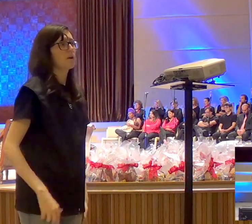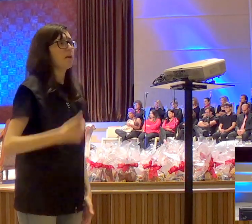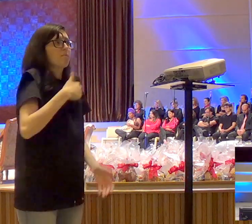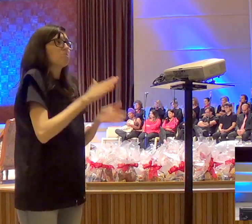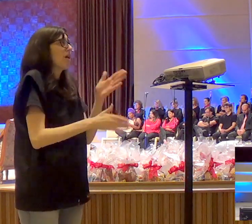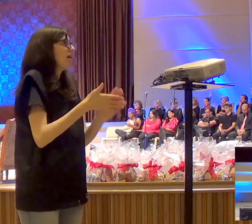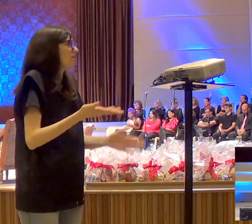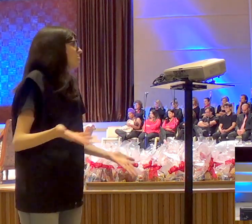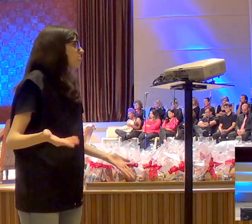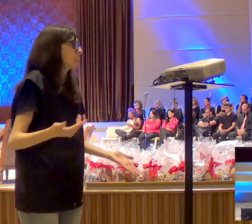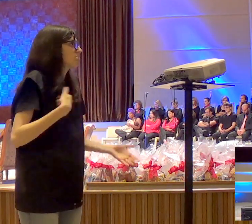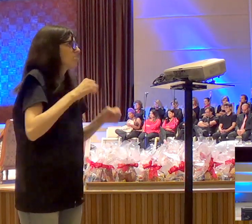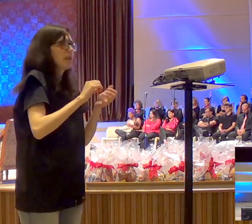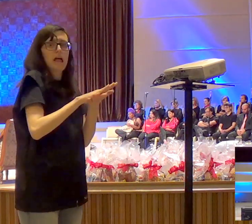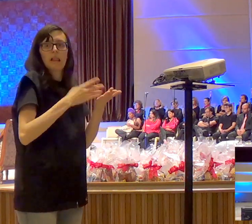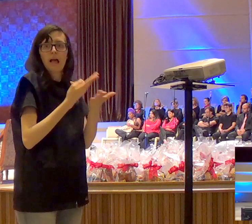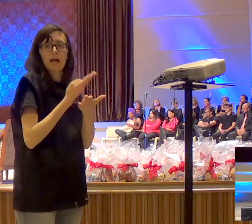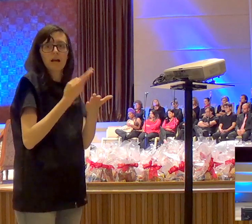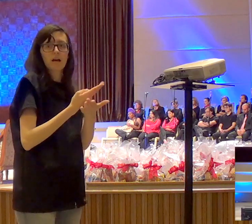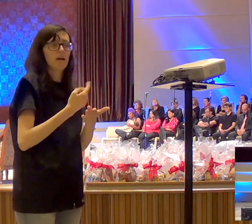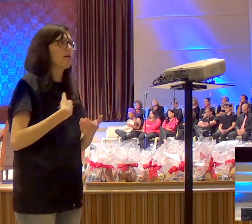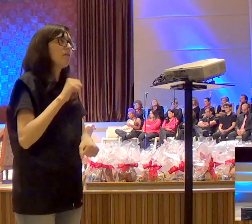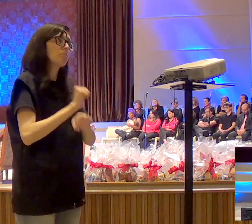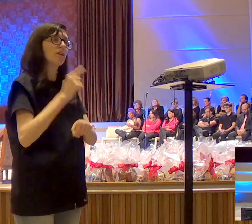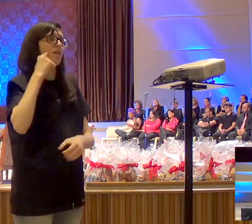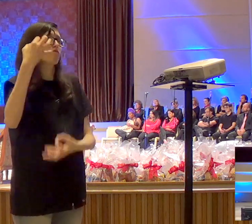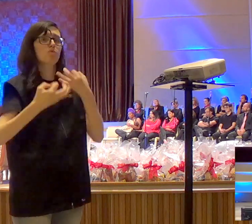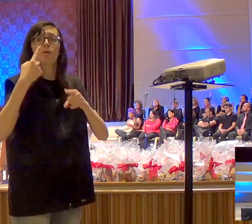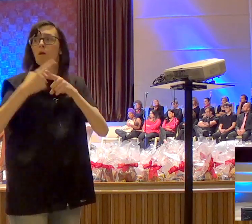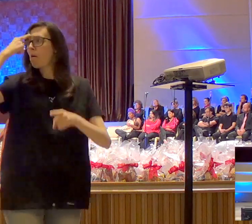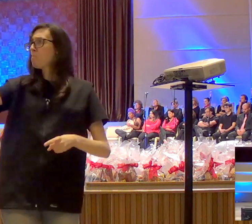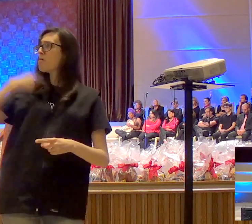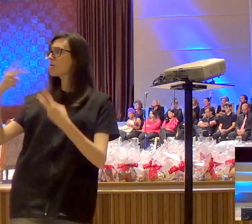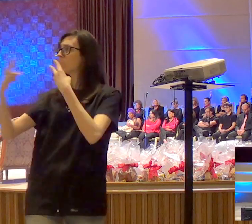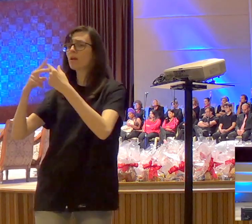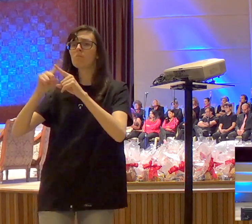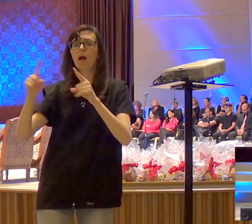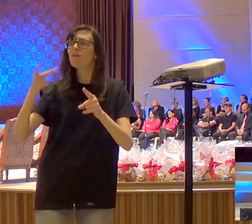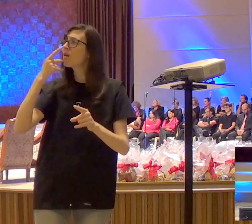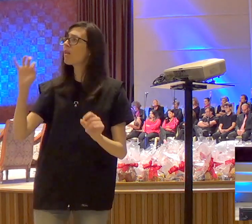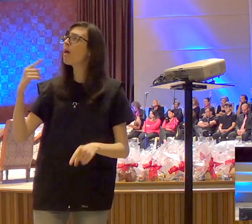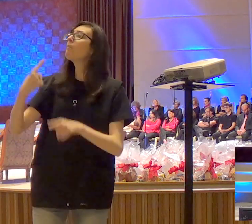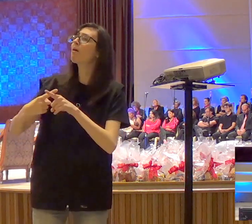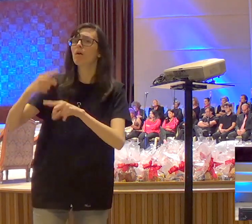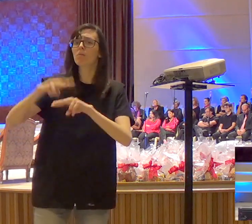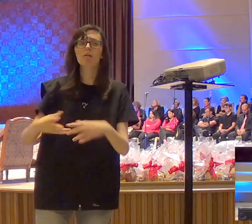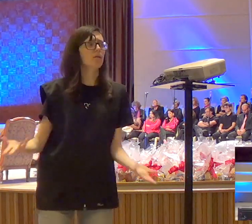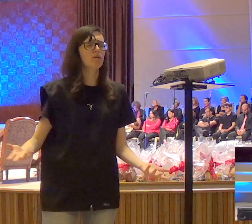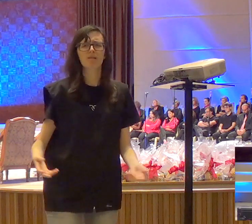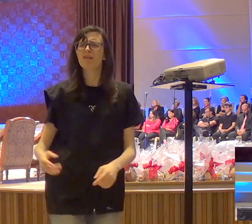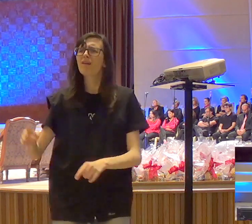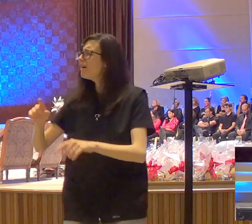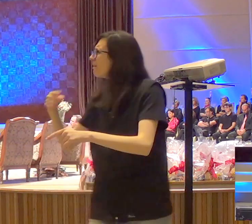condenada." "I'm waiting to see the judge." Eu estou esperando para ver o juiz. And I said, "What? Then why are you inside?" O quê? Então por que você